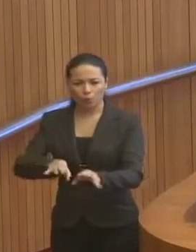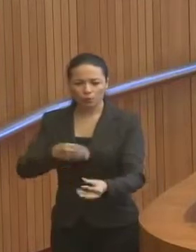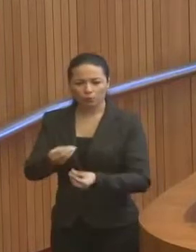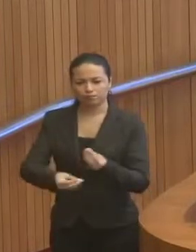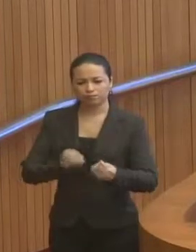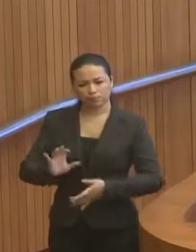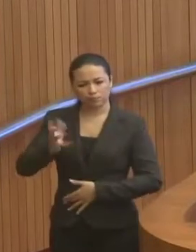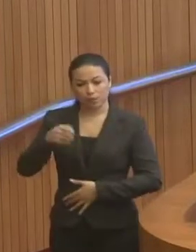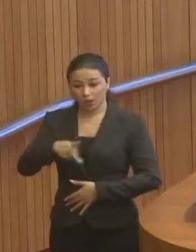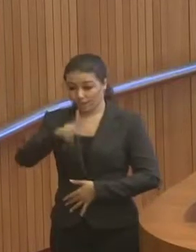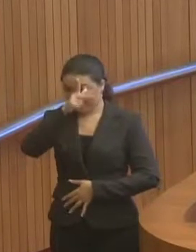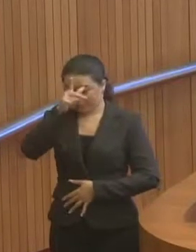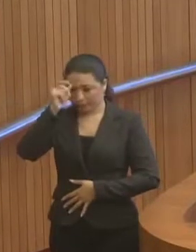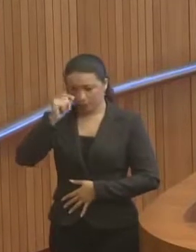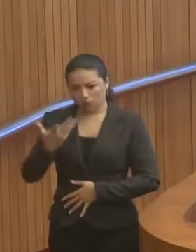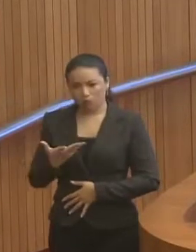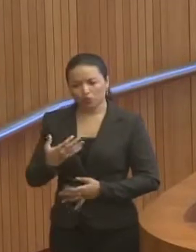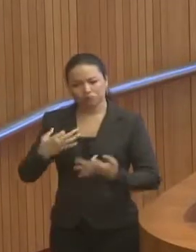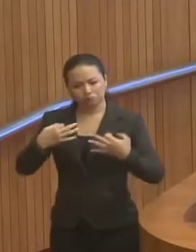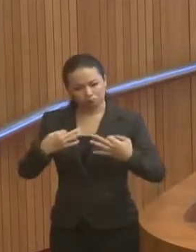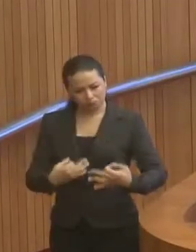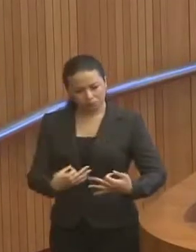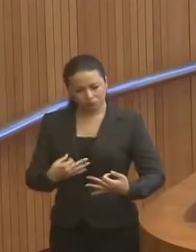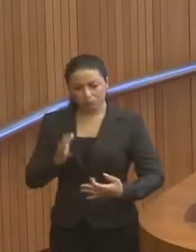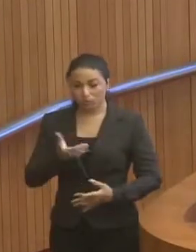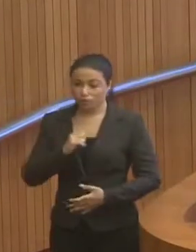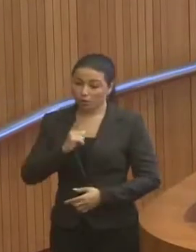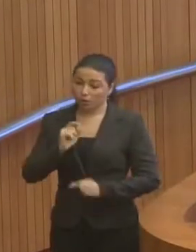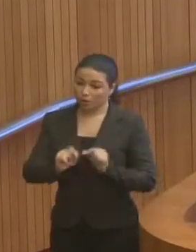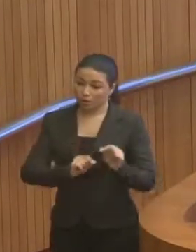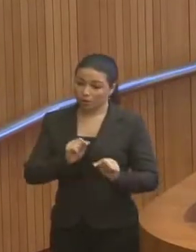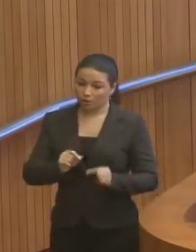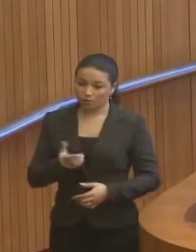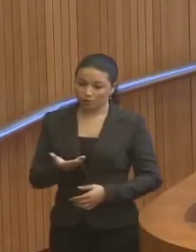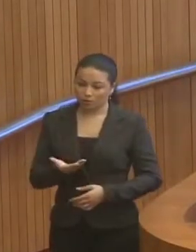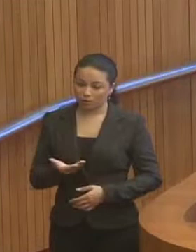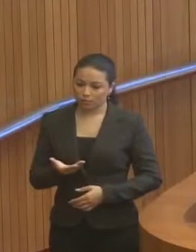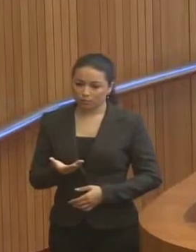E a Prefeitura, muito corretamente, já que